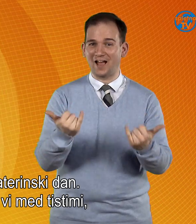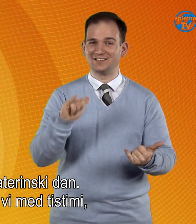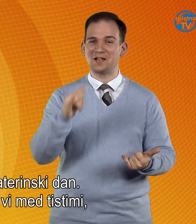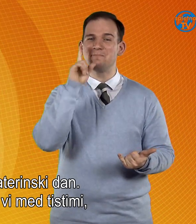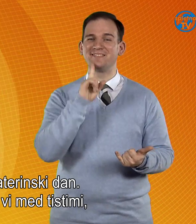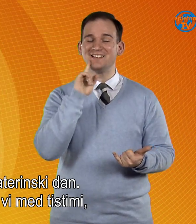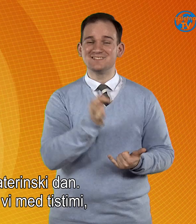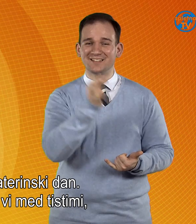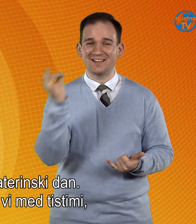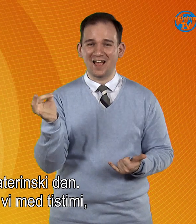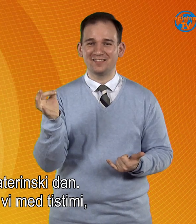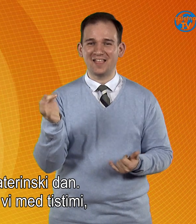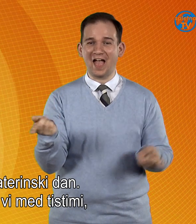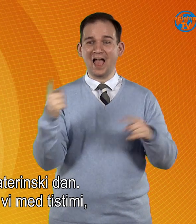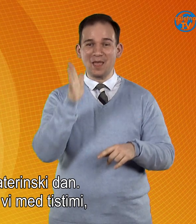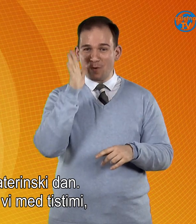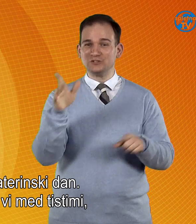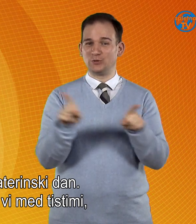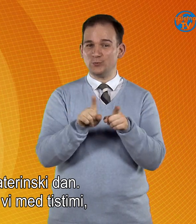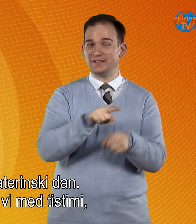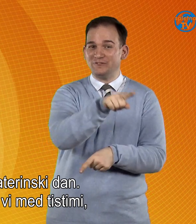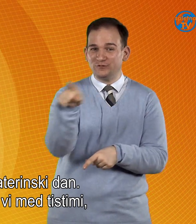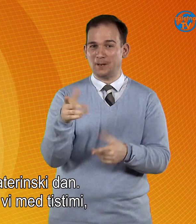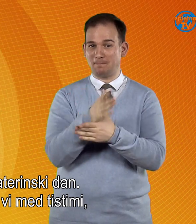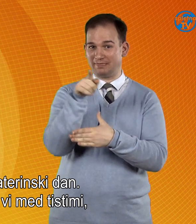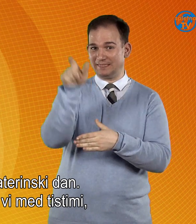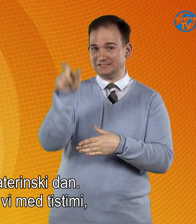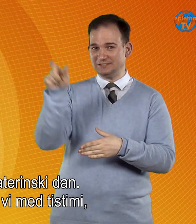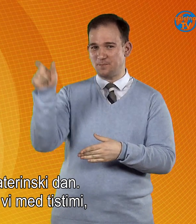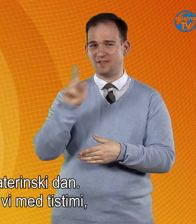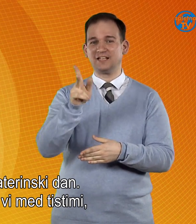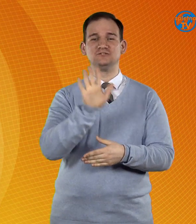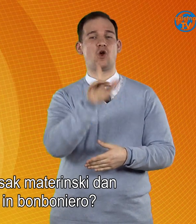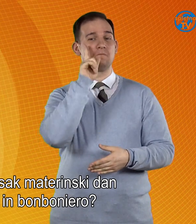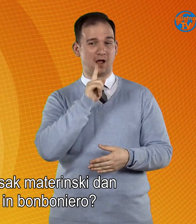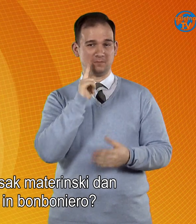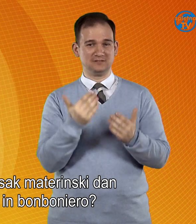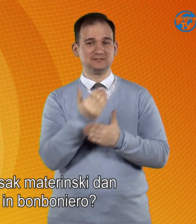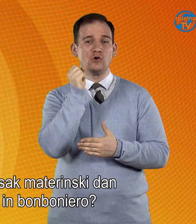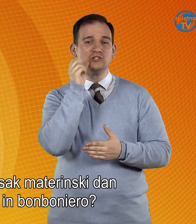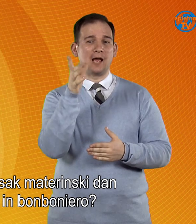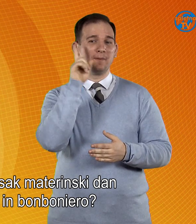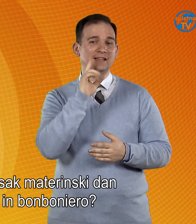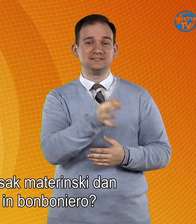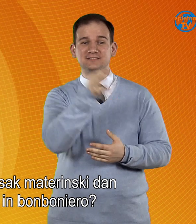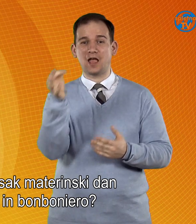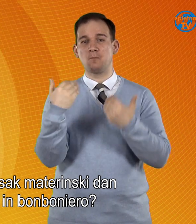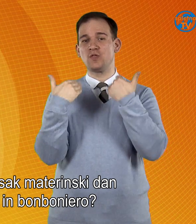Danes je materinski dan. Ali boste tudi vi med tistimi, ki svoji mami za vsak materinski dan podarijo cvetje in